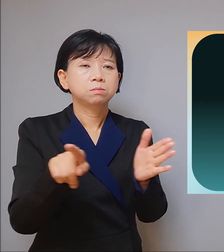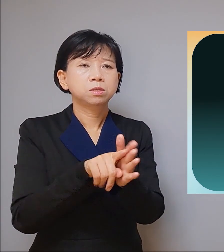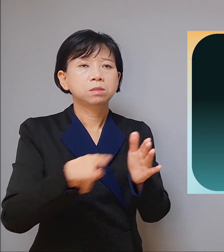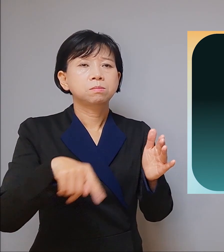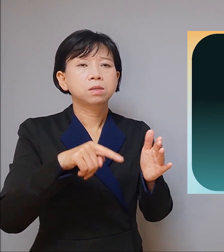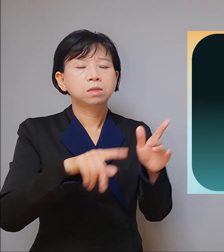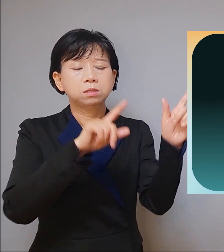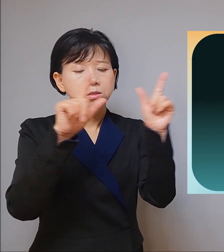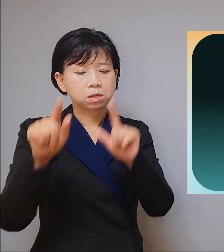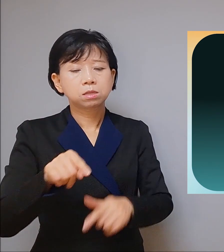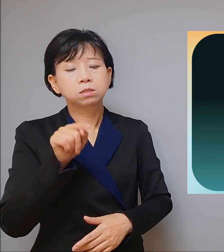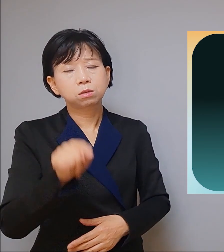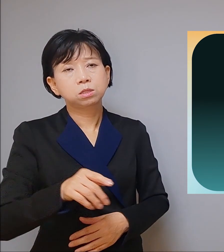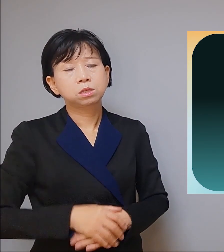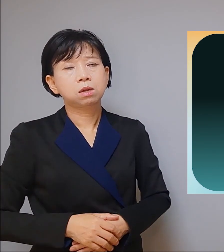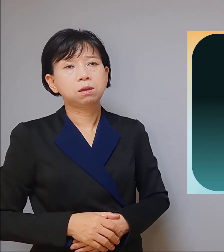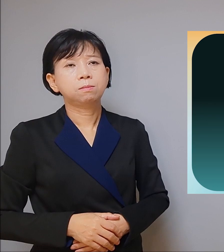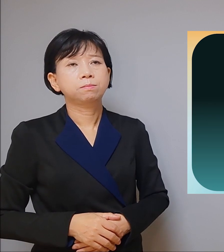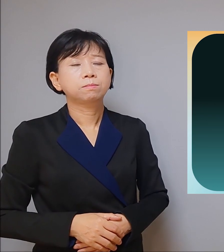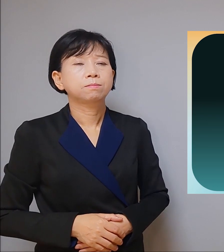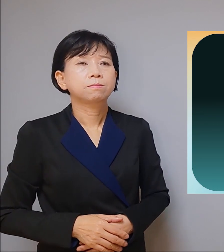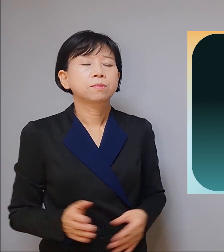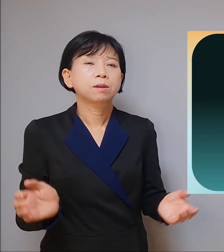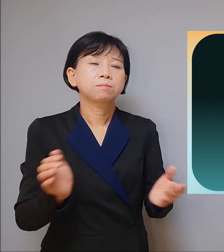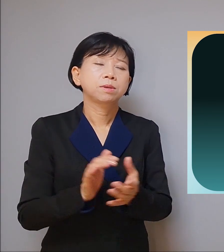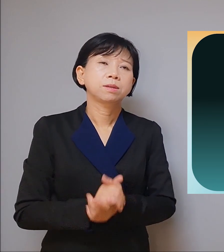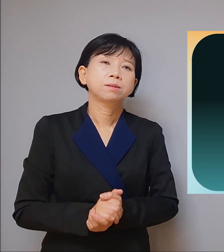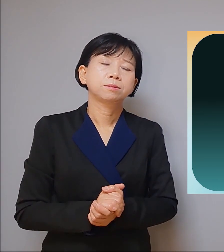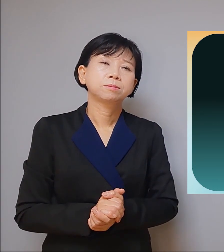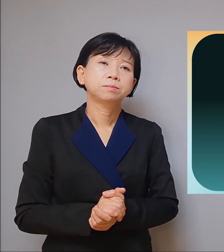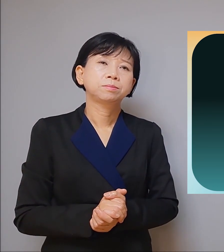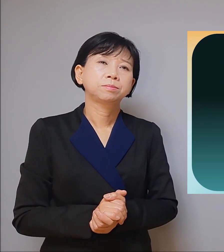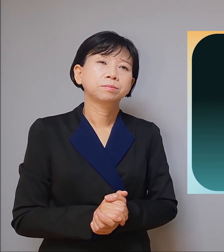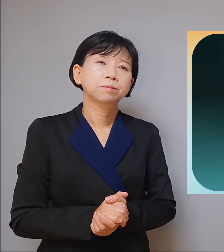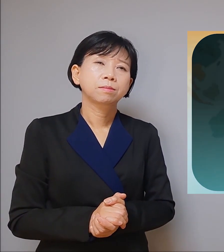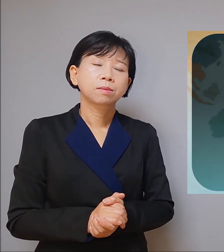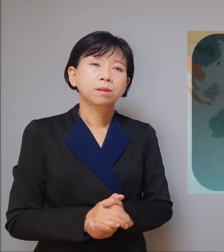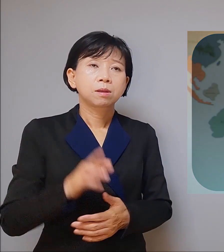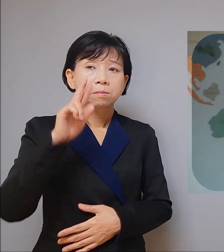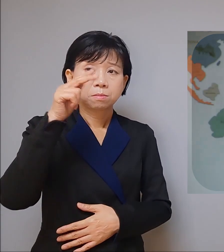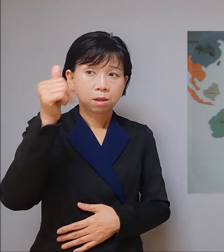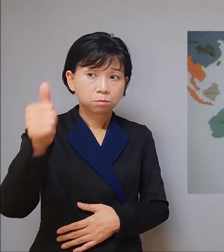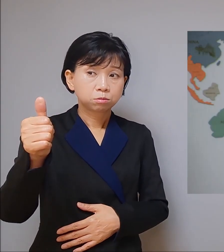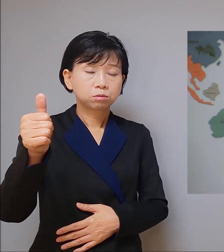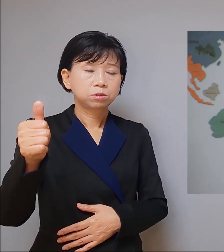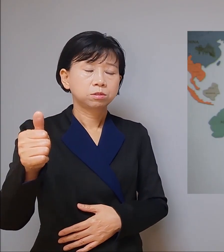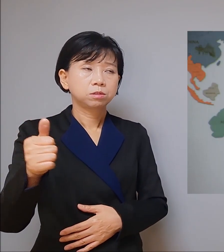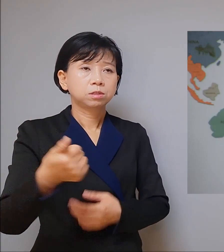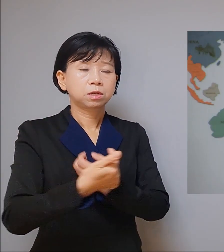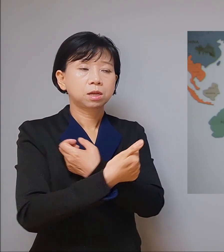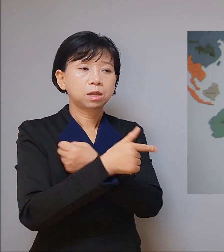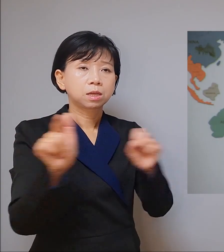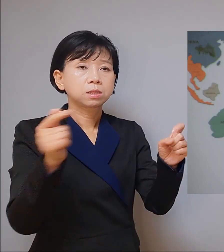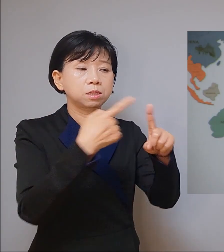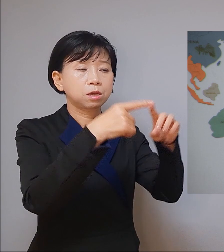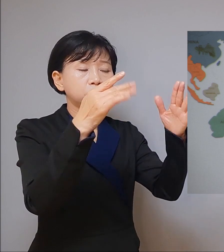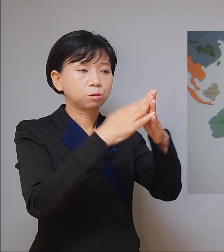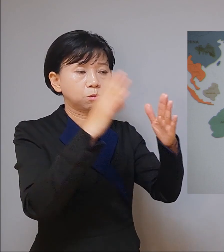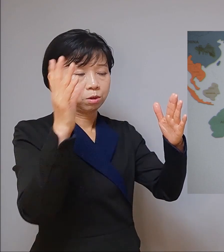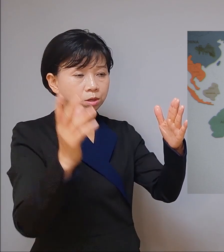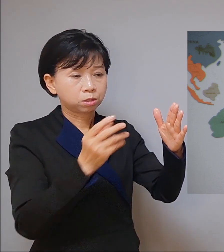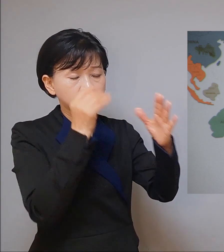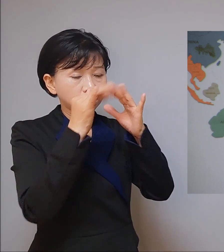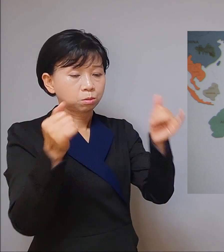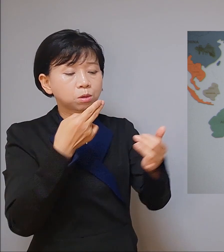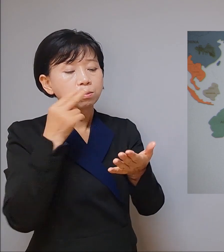아들을 믿는 믿음 안에서 사는 것이라. 아멘. 사도 바울은 갈라디아 교회 성도들에게 이렇게 편지를 보내고 있는